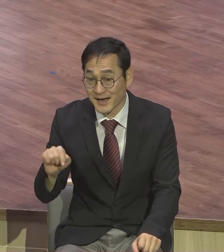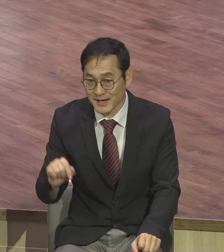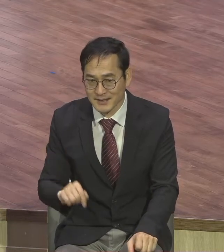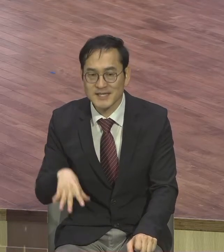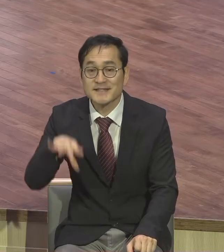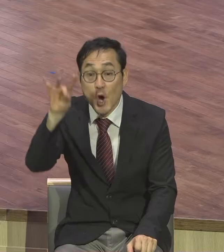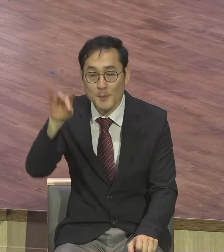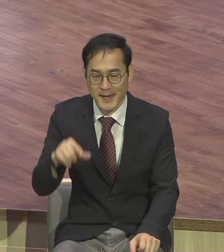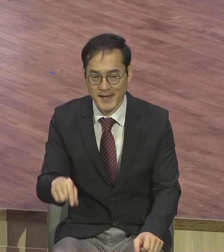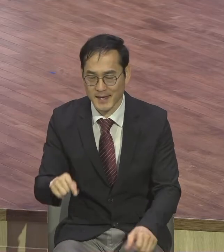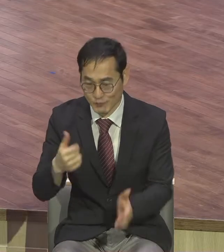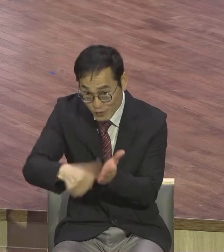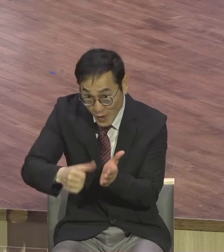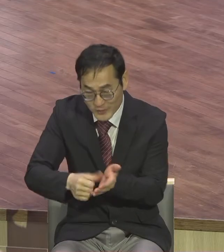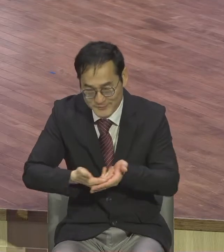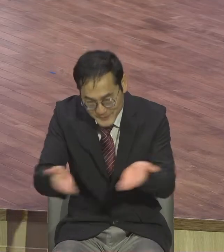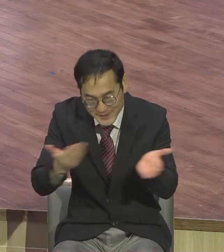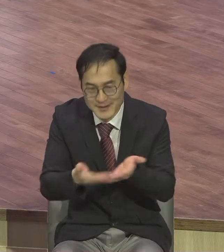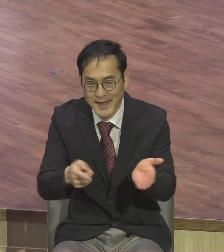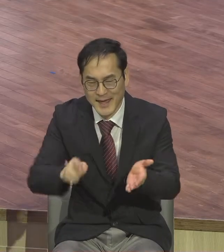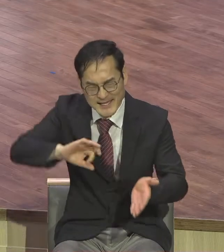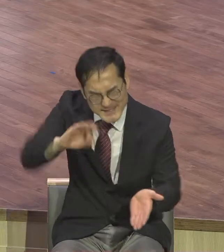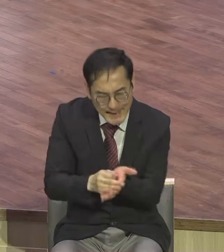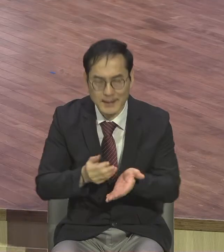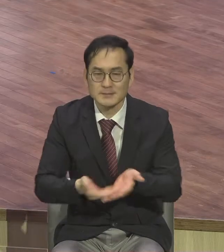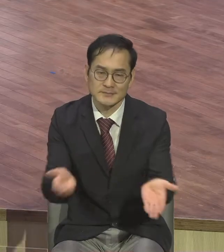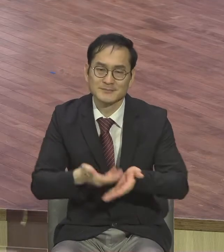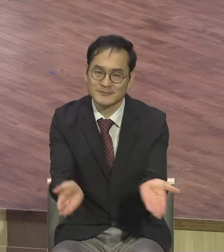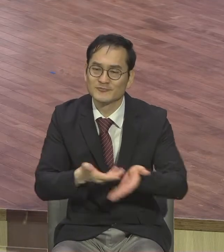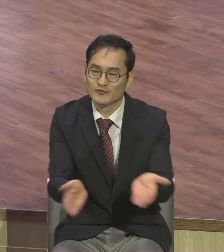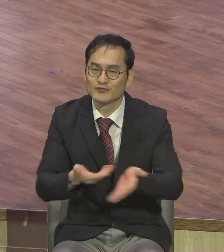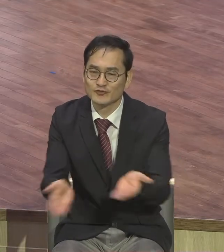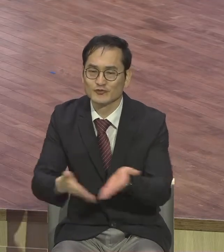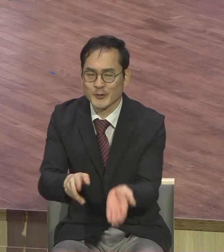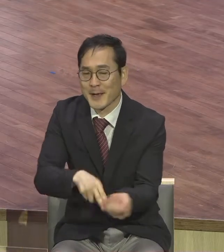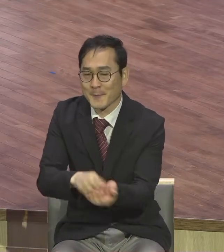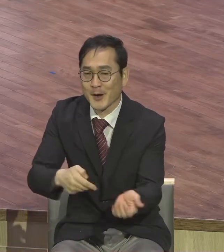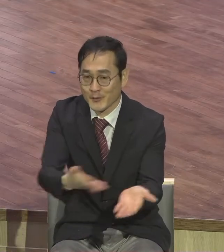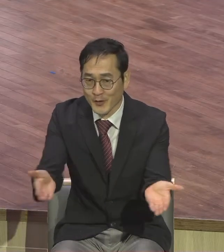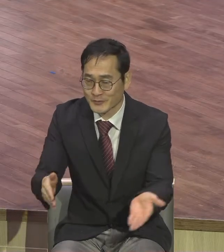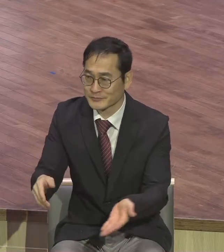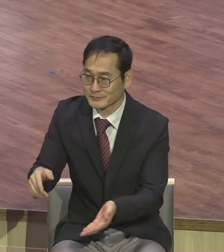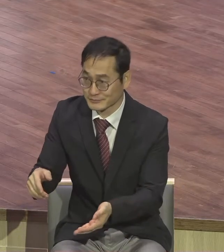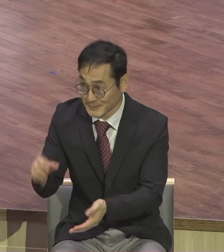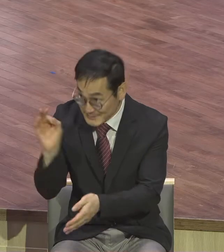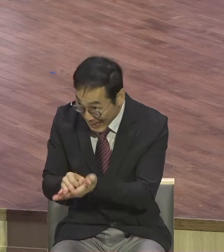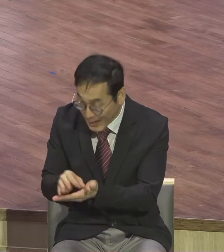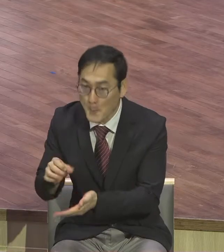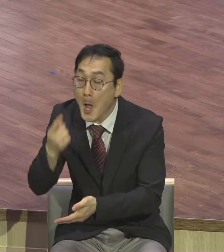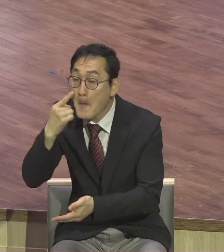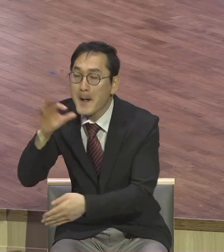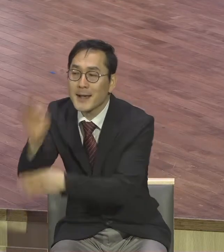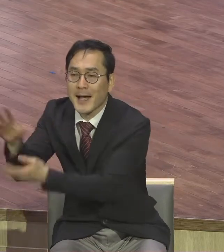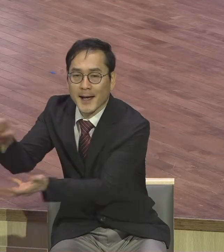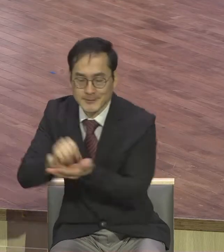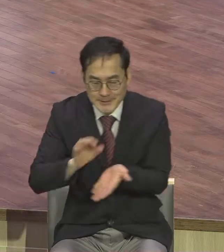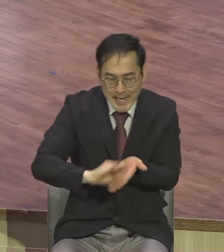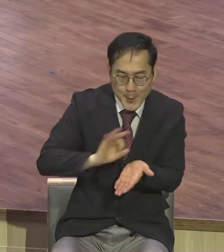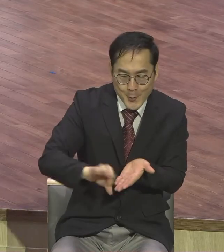무상으로 주기도 하고 또는 흙값으로 제공해가지고 일정의 어떤 수가 찰 때까지 그 고객이